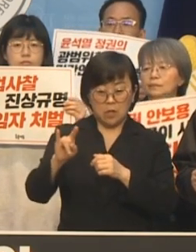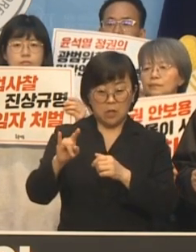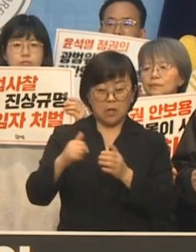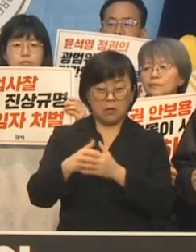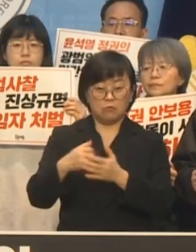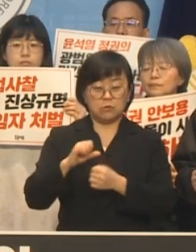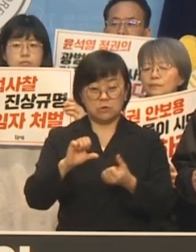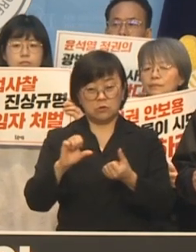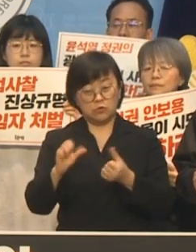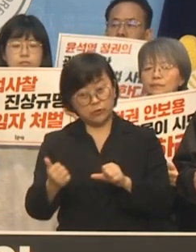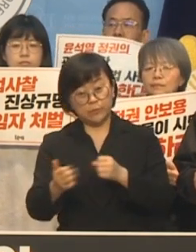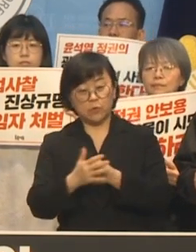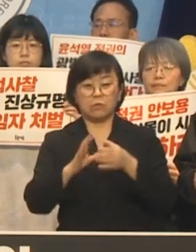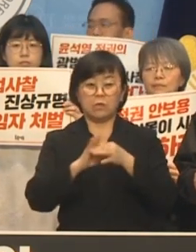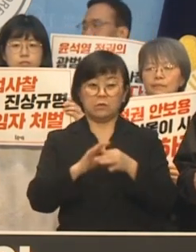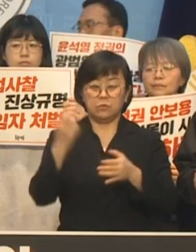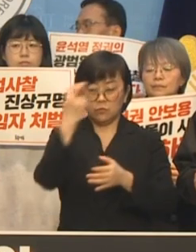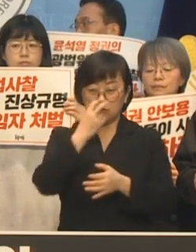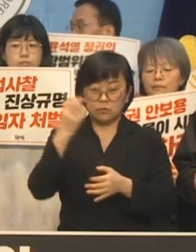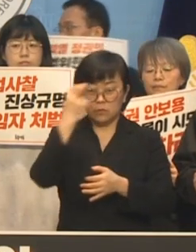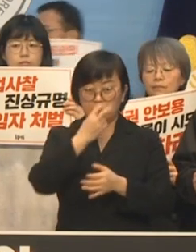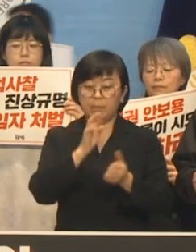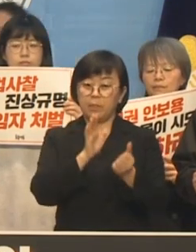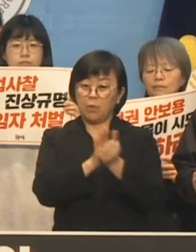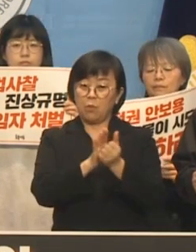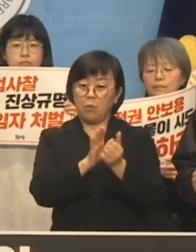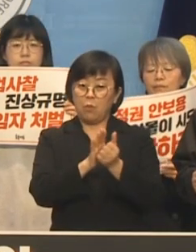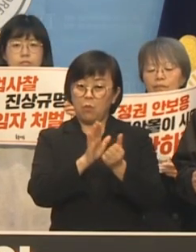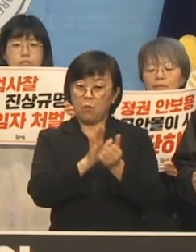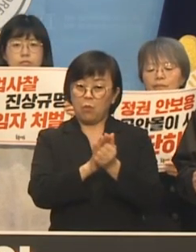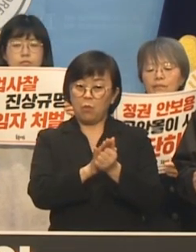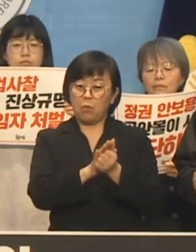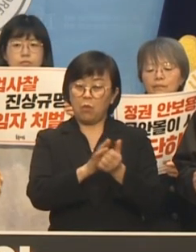죽음과 관련된 수사를 덮고 은폐하기 위해서